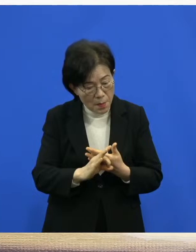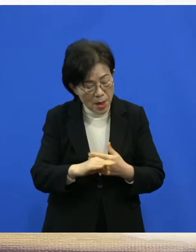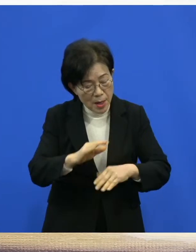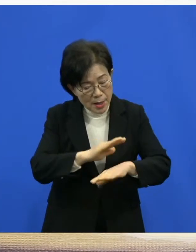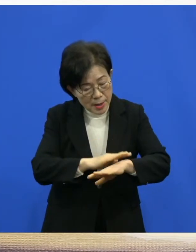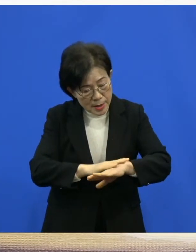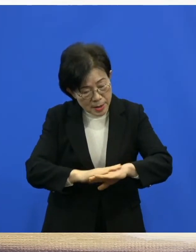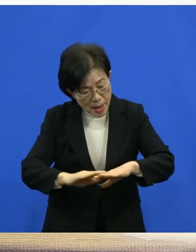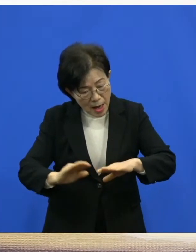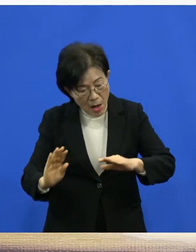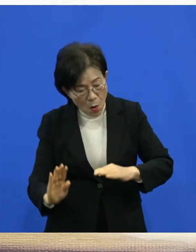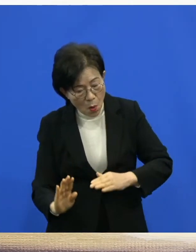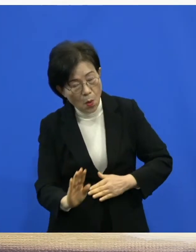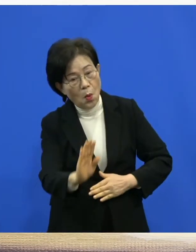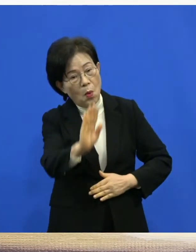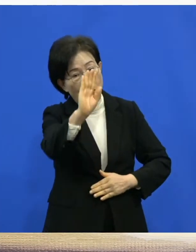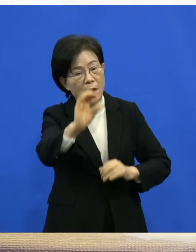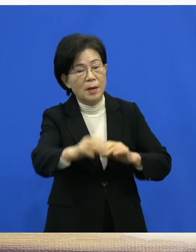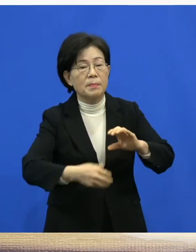합니다.